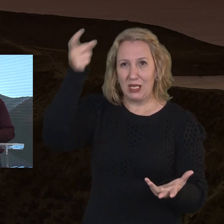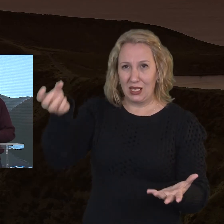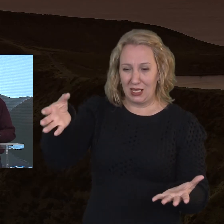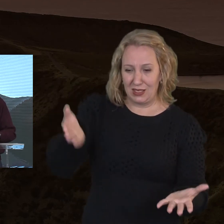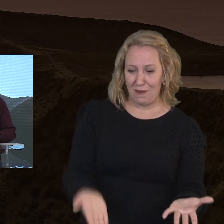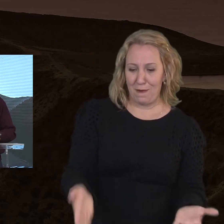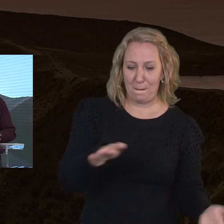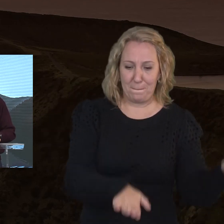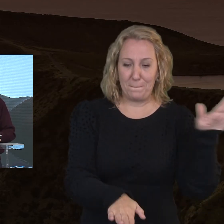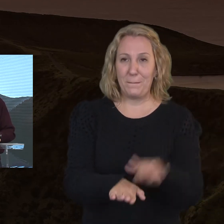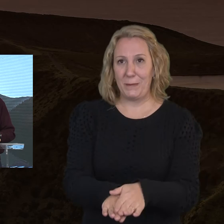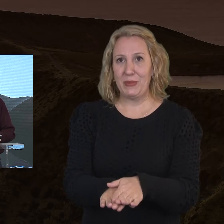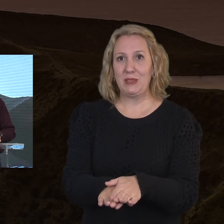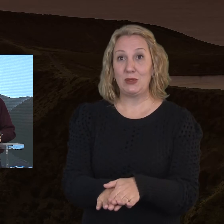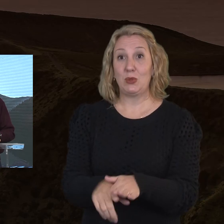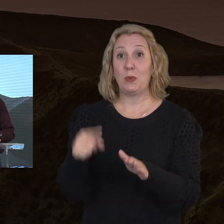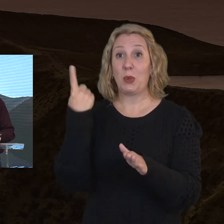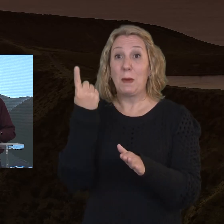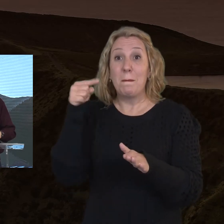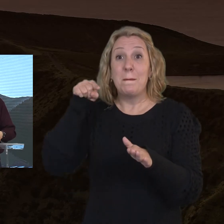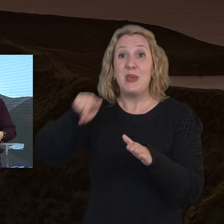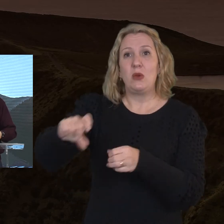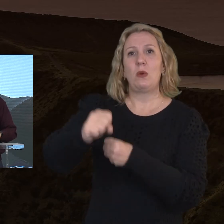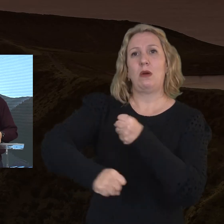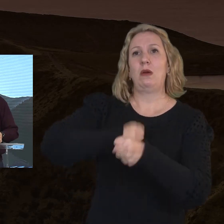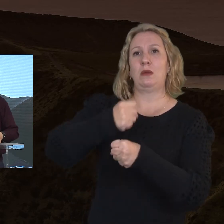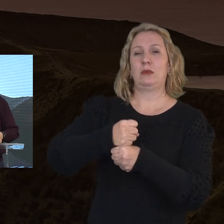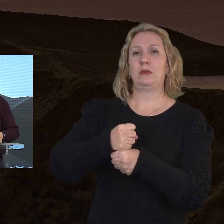apocalipse capítulo 20